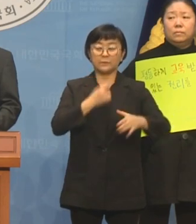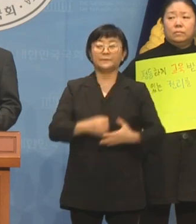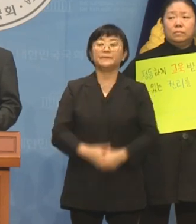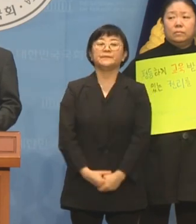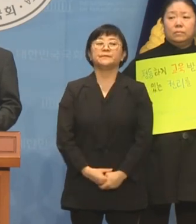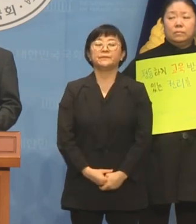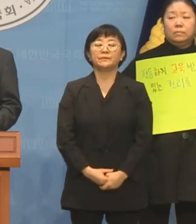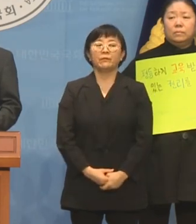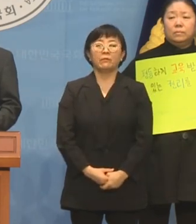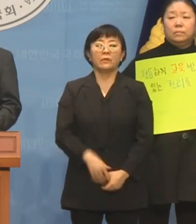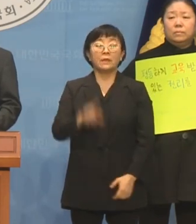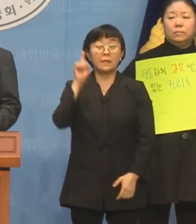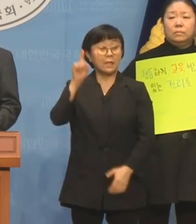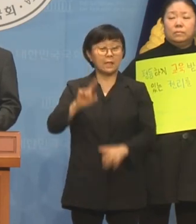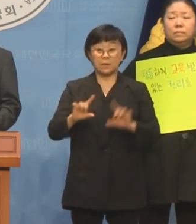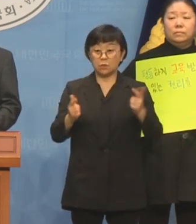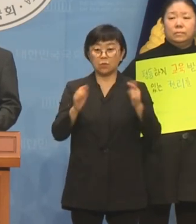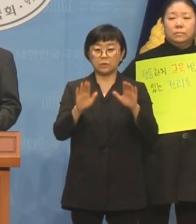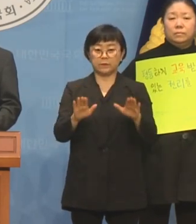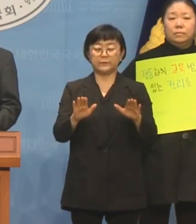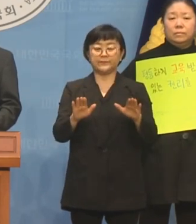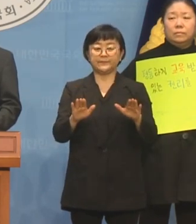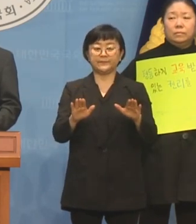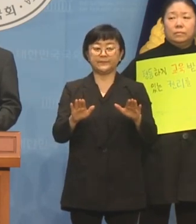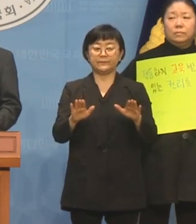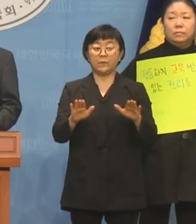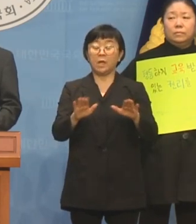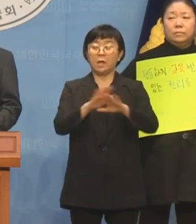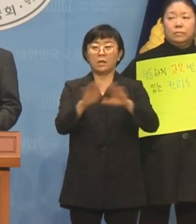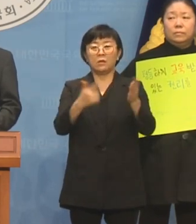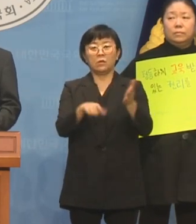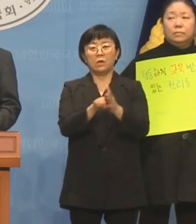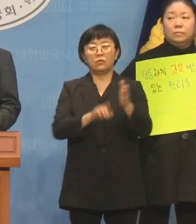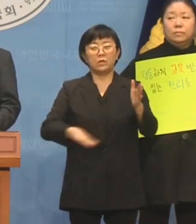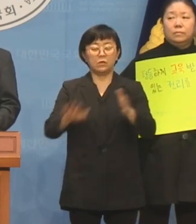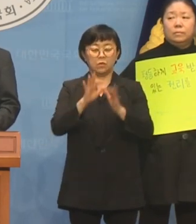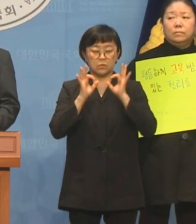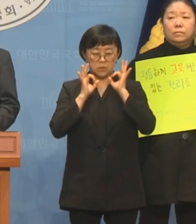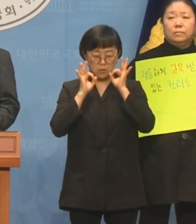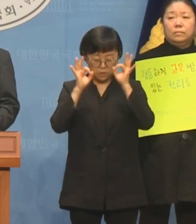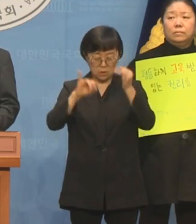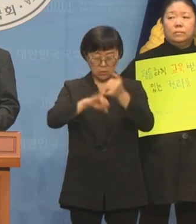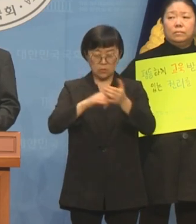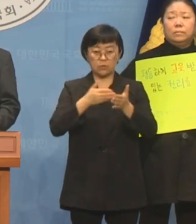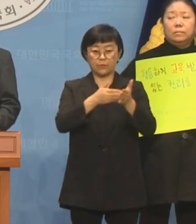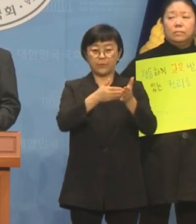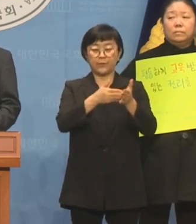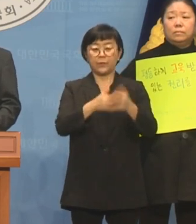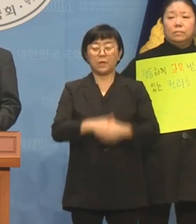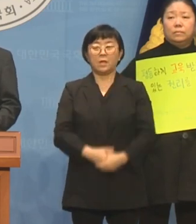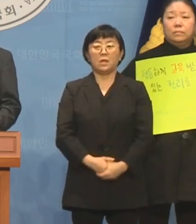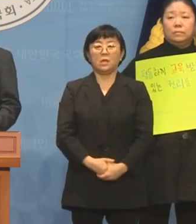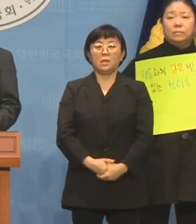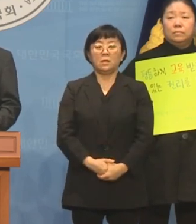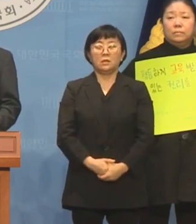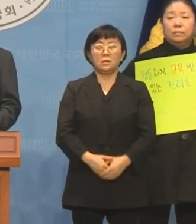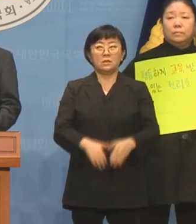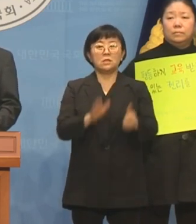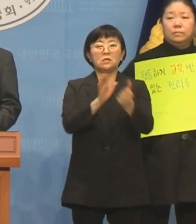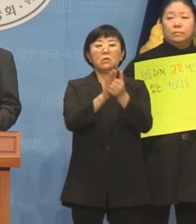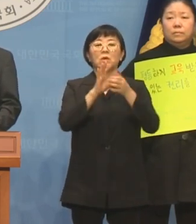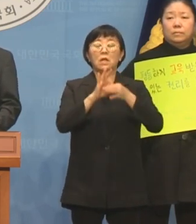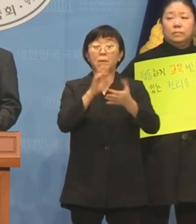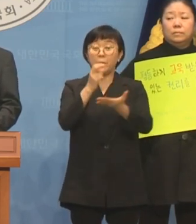바란다. 내일이 아닌 오늘, 당장 해결을 위해 우리는 절실하게 요청한다. 경계선 지능인 지원에